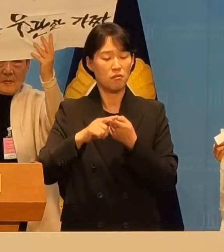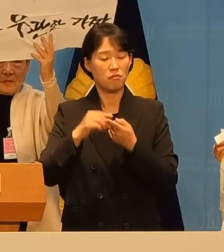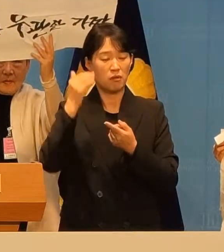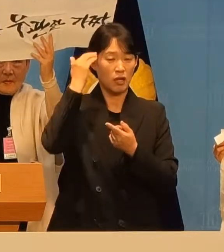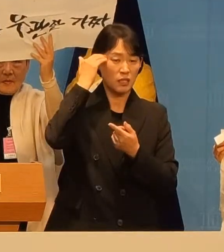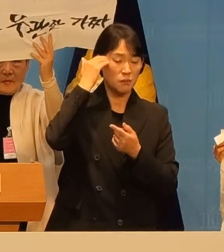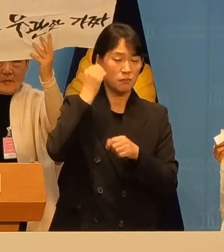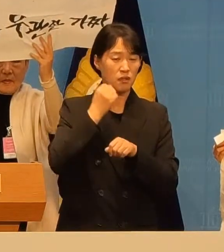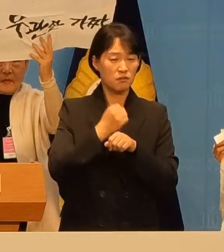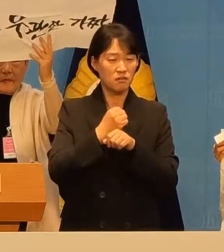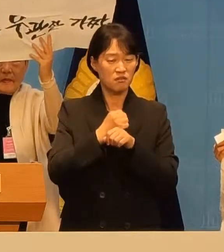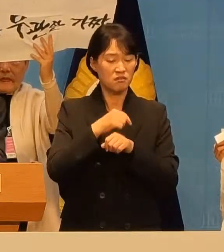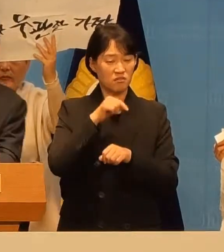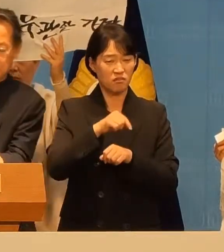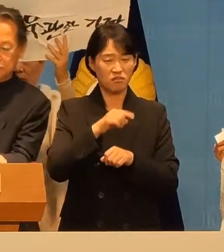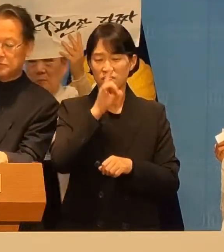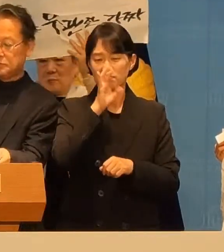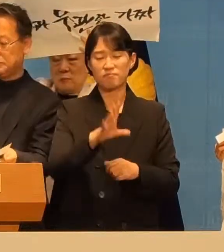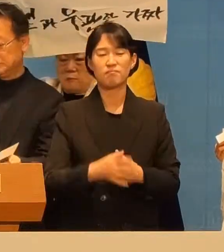명백한 내정 간섭이다.